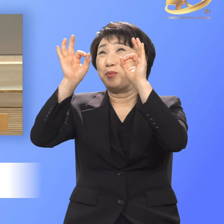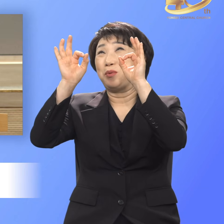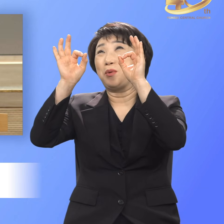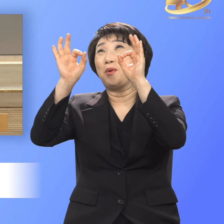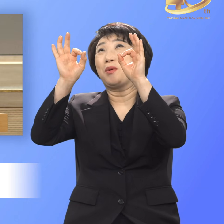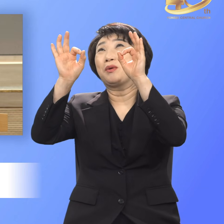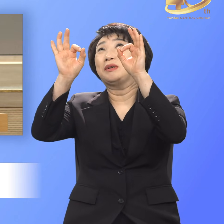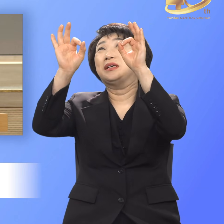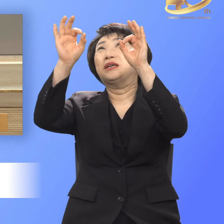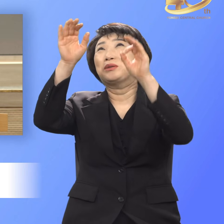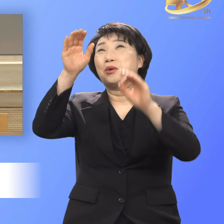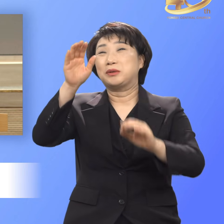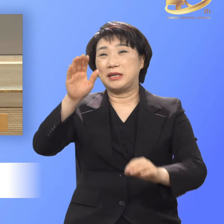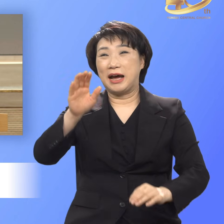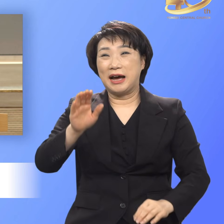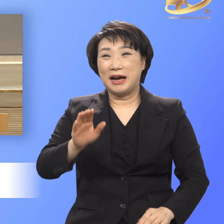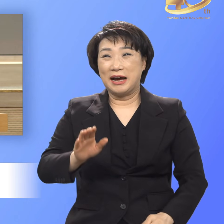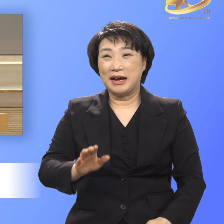주만